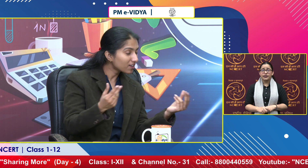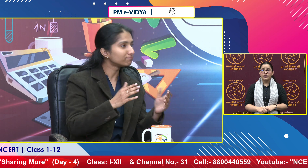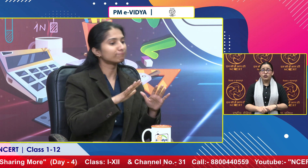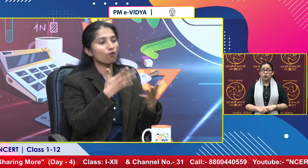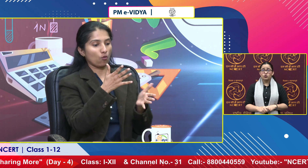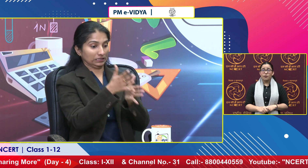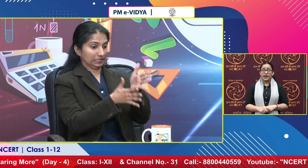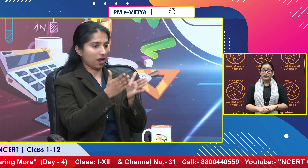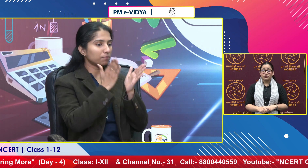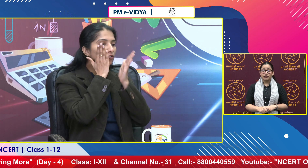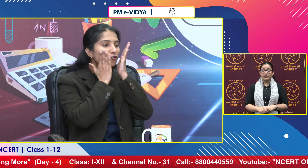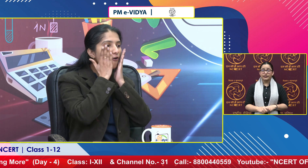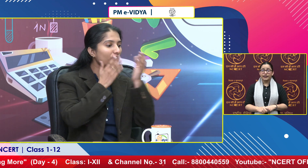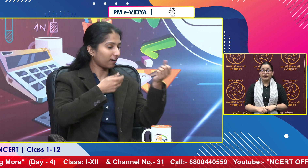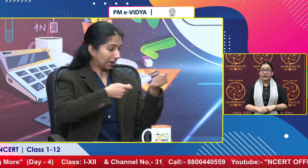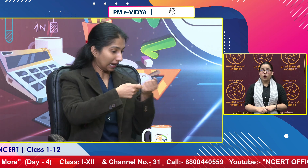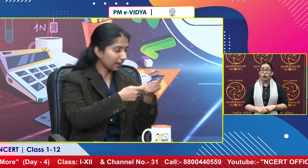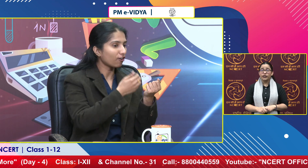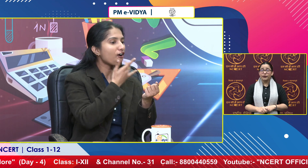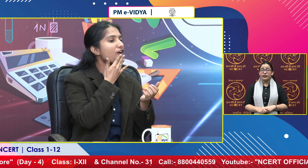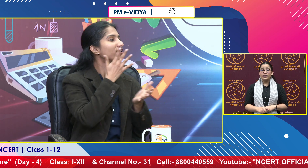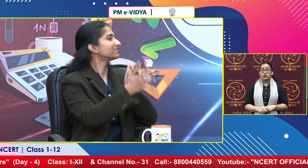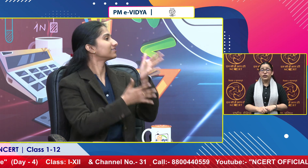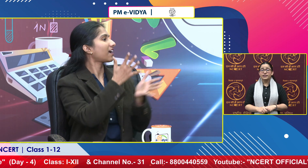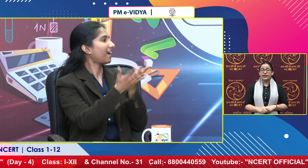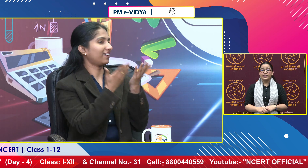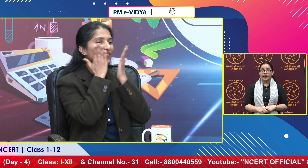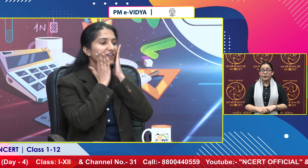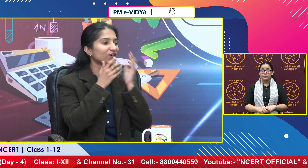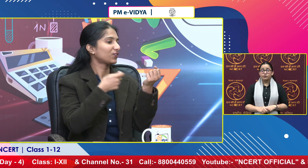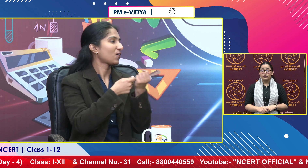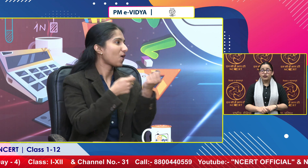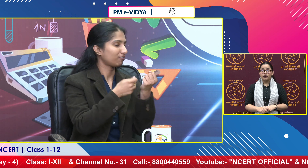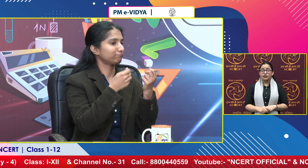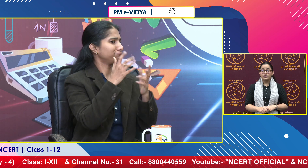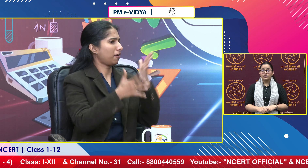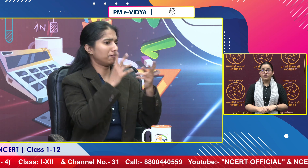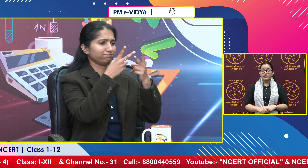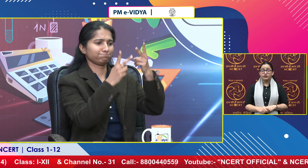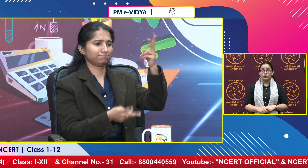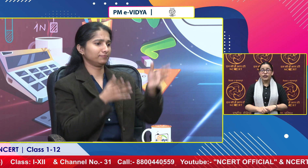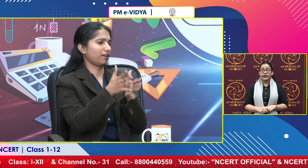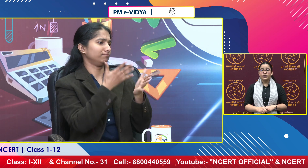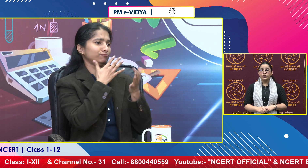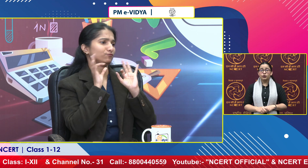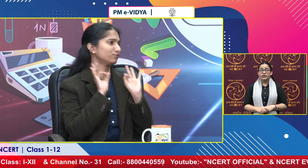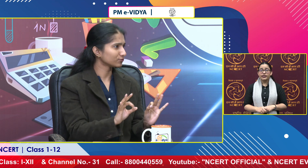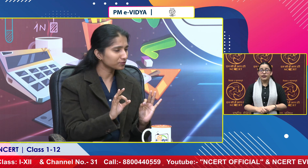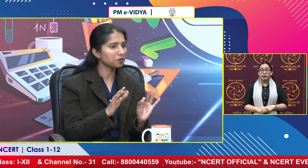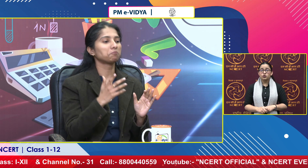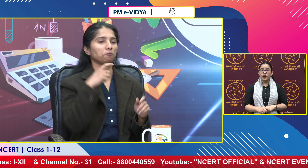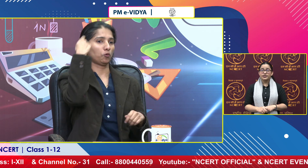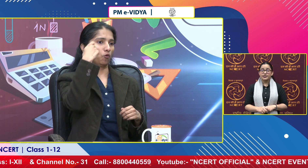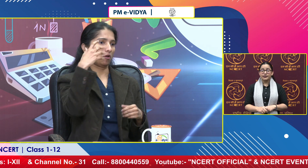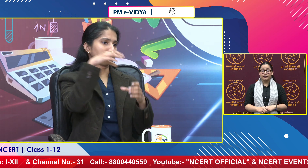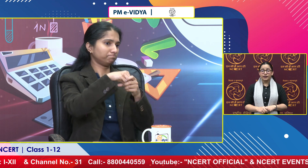फैमिली से, तो उसको आप ऐसे विश कर सकते हैं कि। और होली का साइन ये है, कलर्स का फेस्टिवल होता है, तो